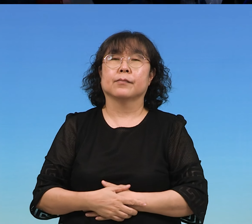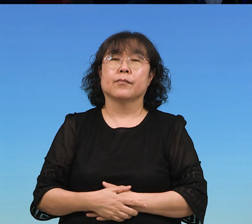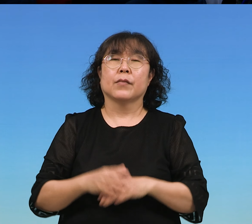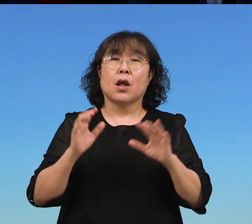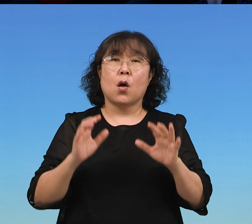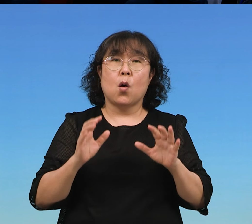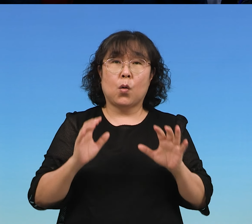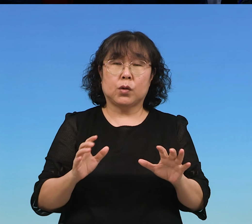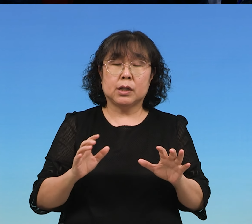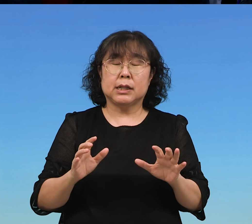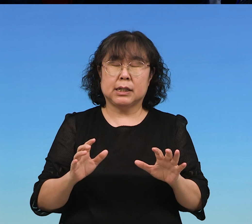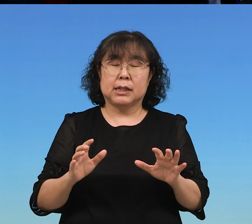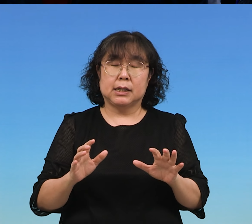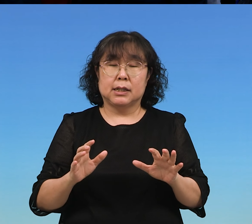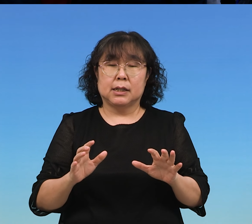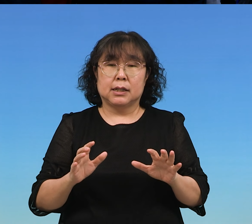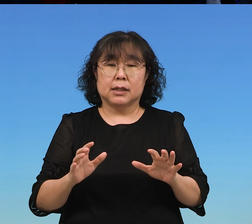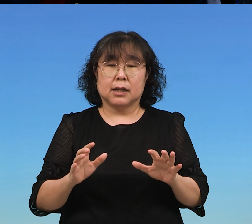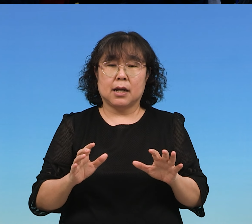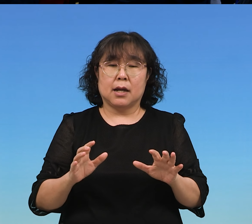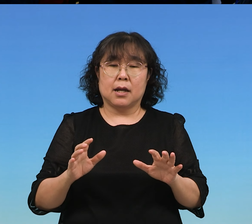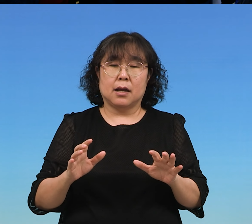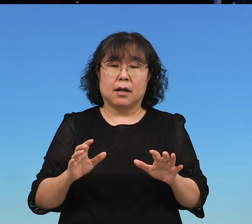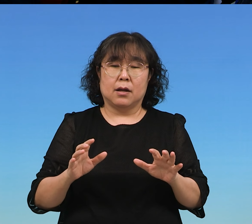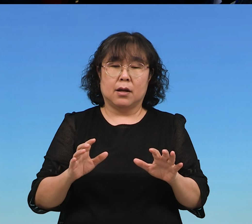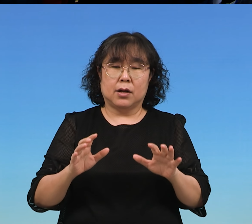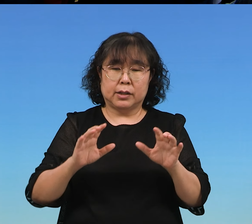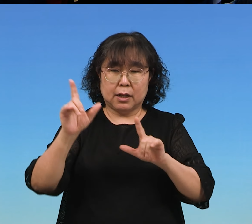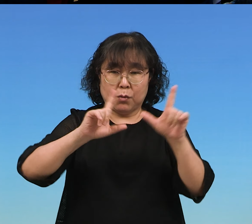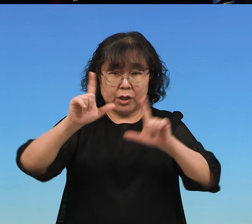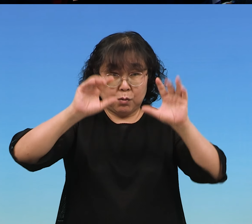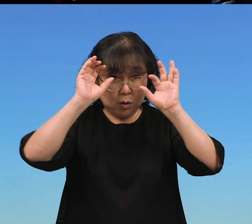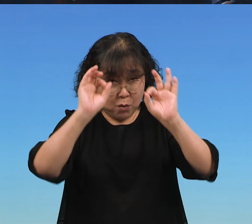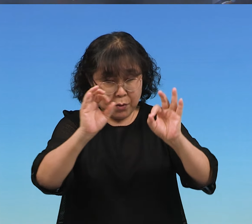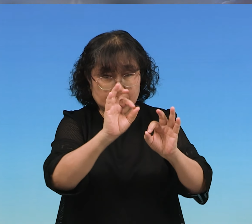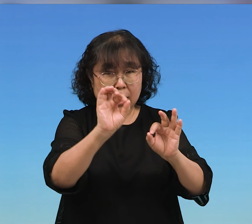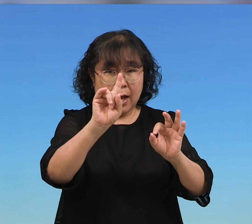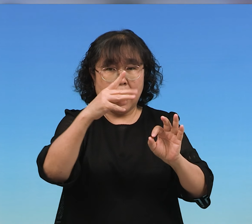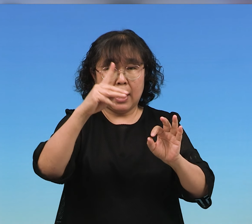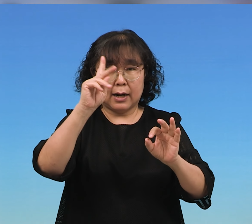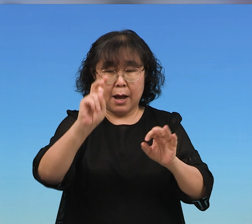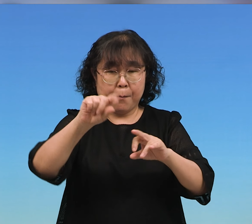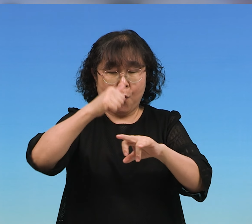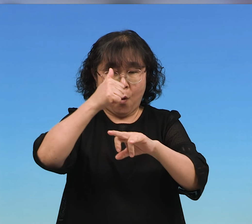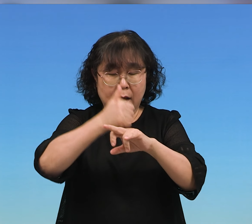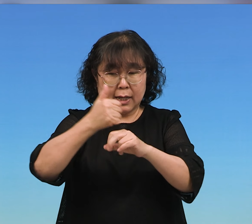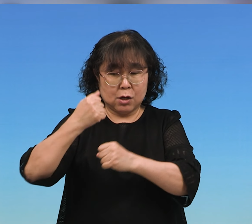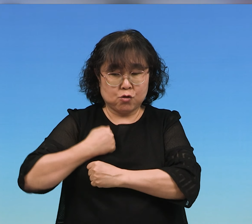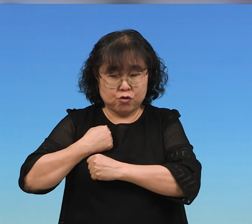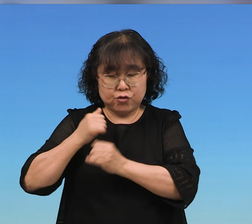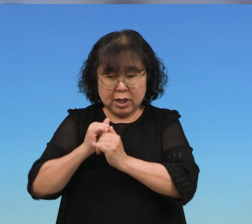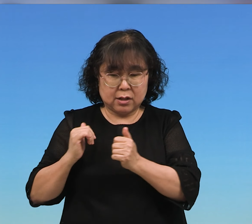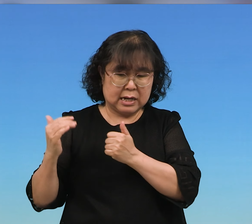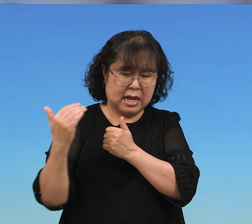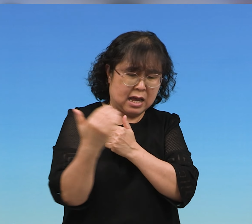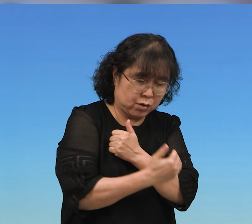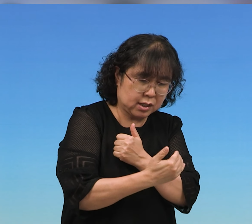새롭게 세우시네. 오늘 현실에 눈을 떠보면 아람 왕이 군사들을 지금 에워싸고 있는